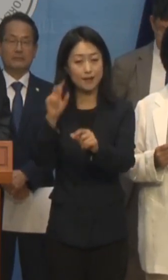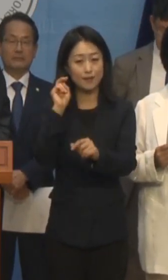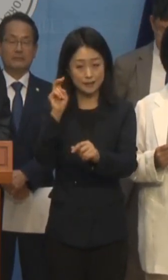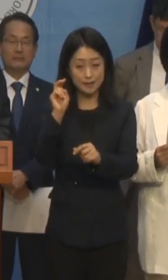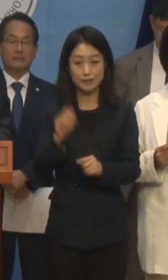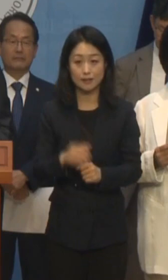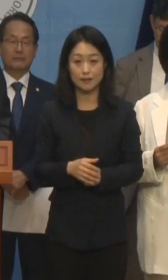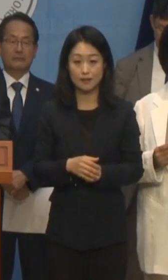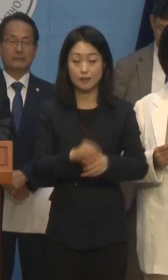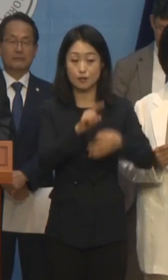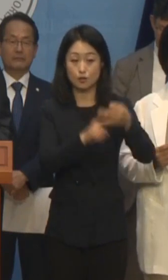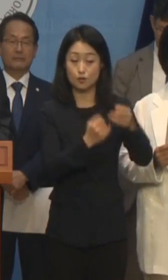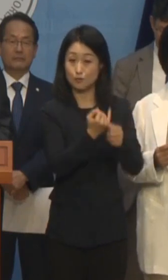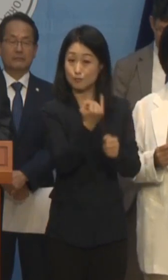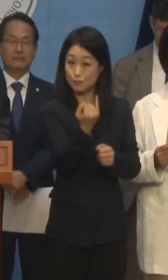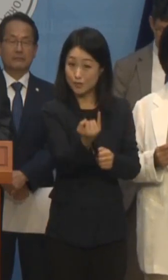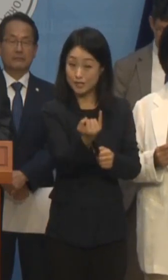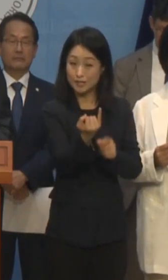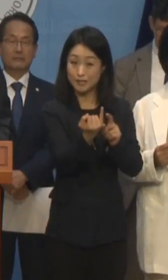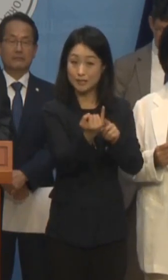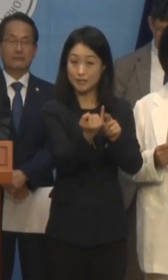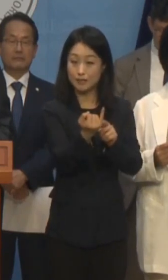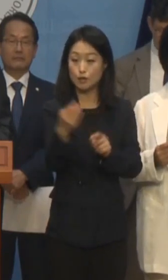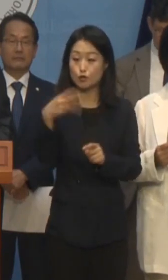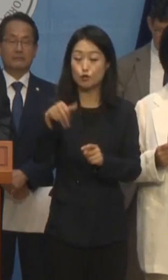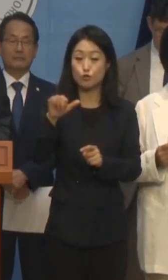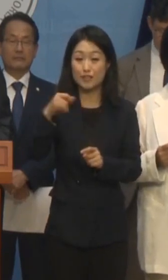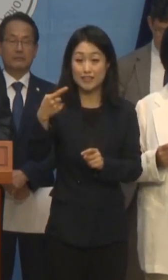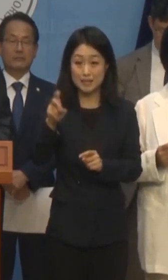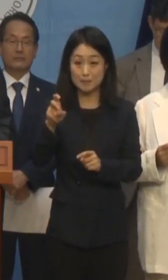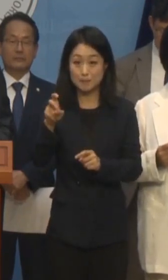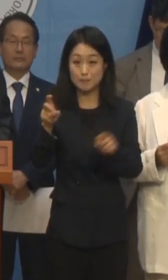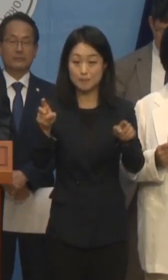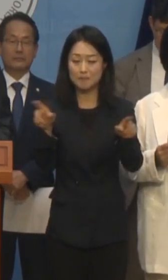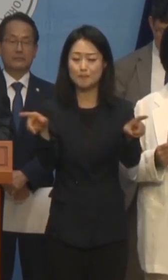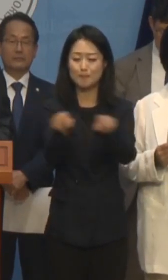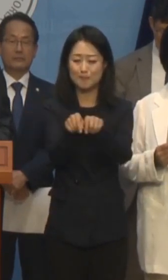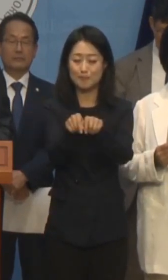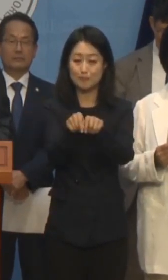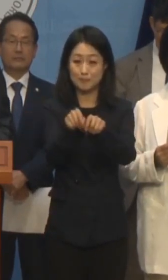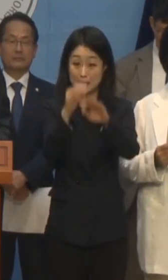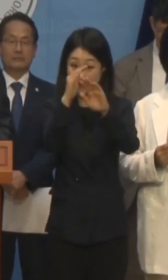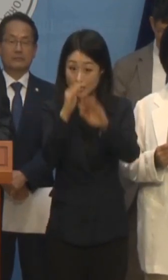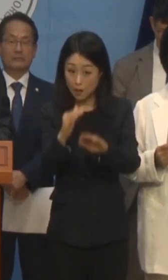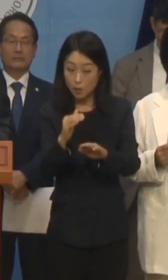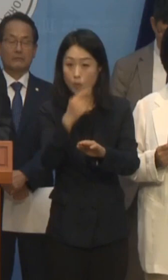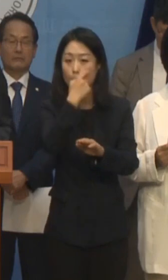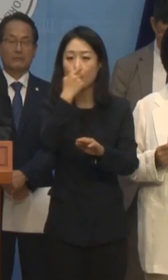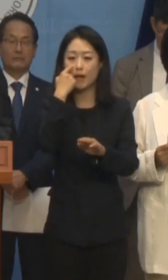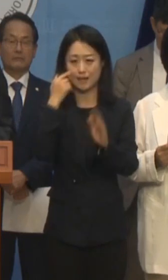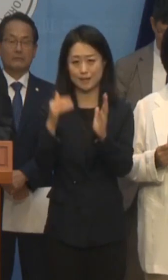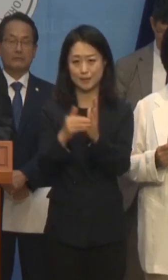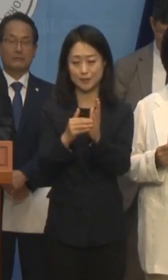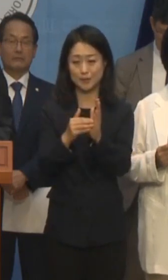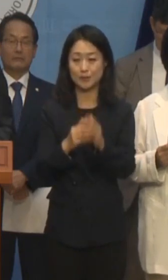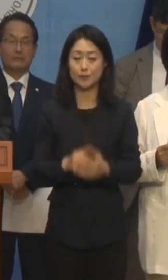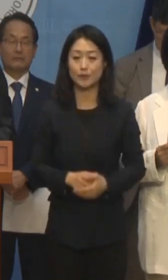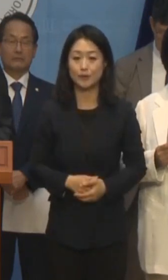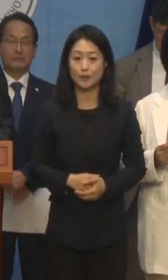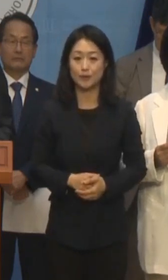행사에 김건희 여사가 초청된 사실이 지난 국회 과방위 전체회의에서 확인되었기